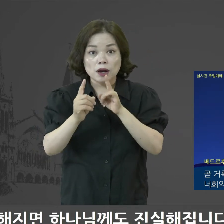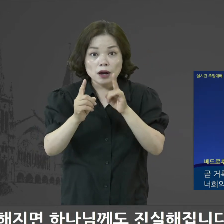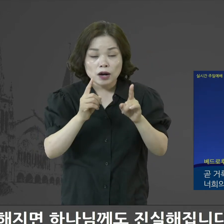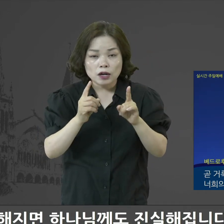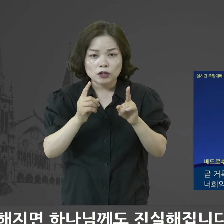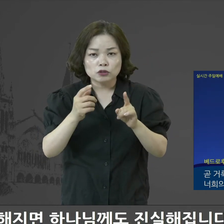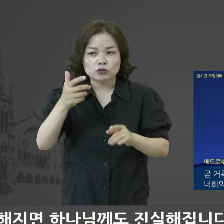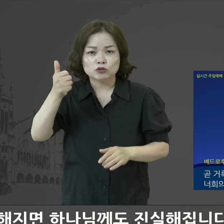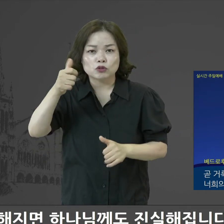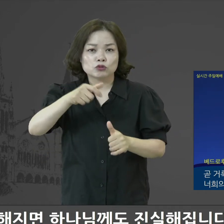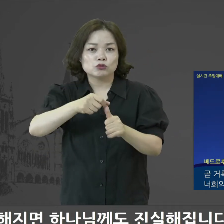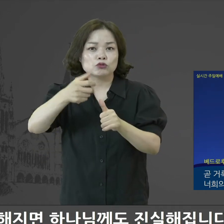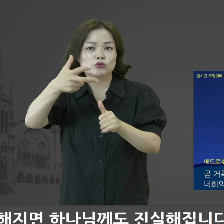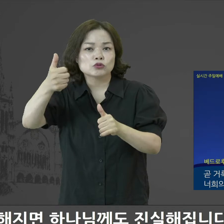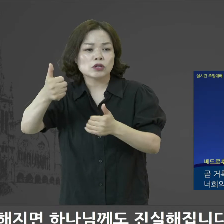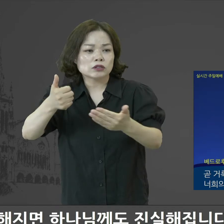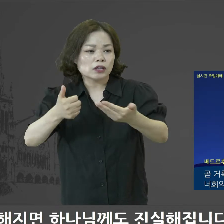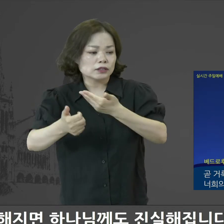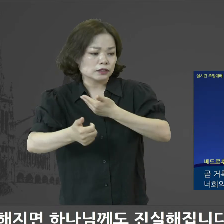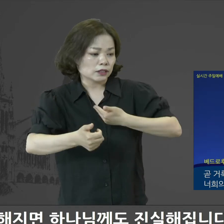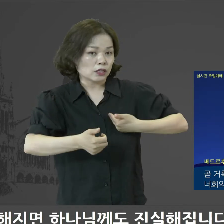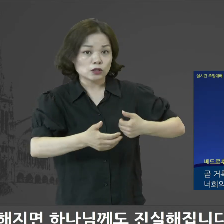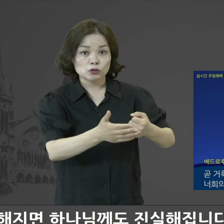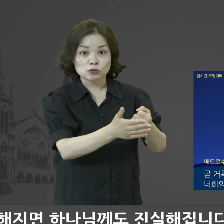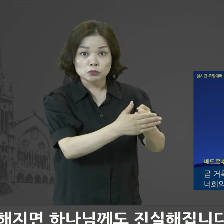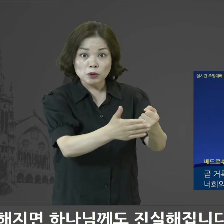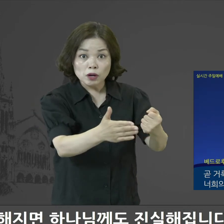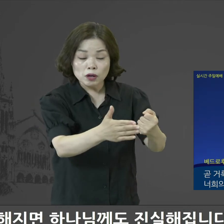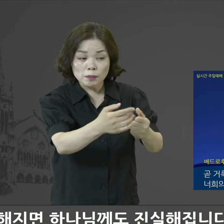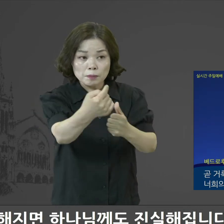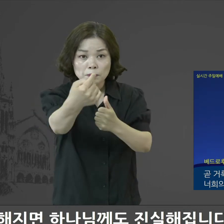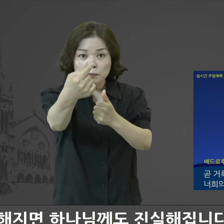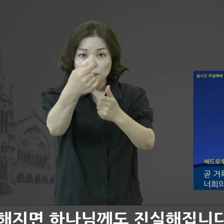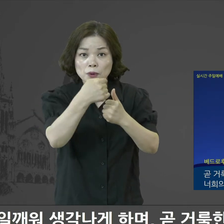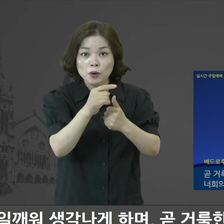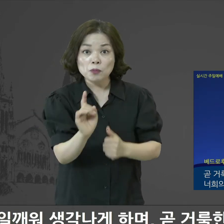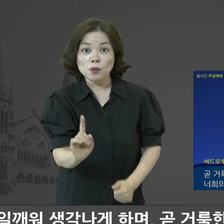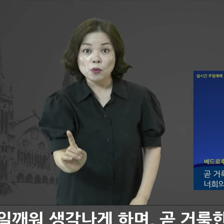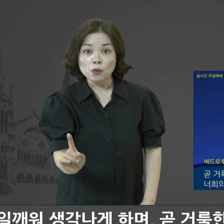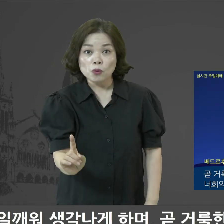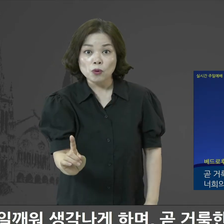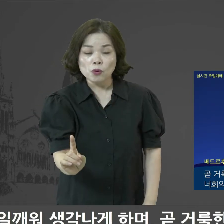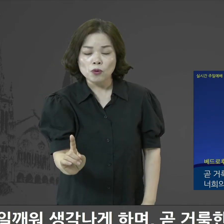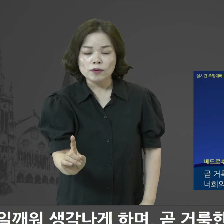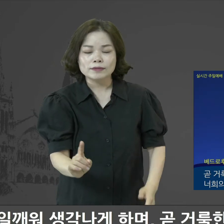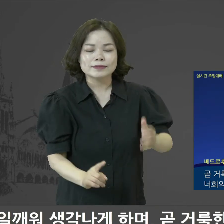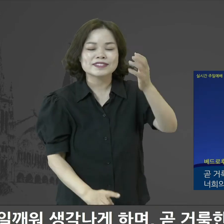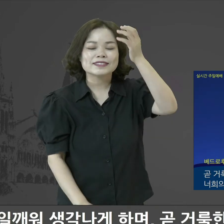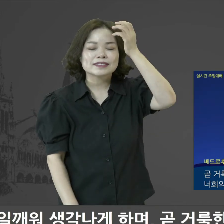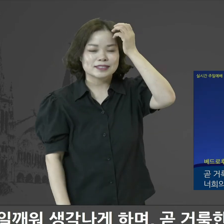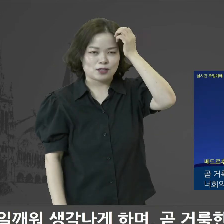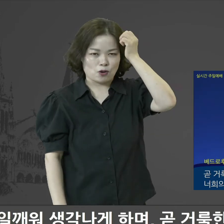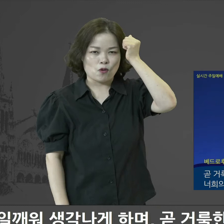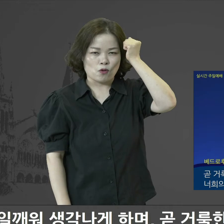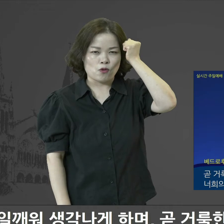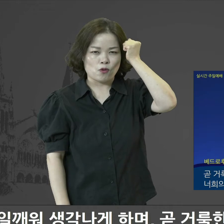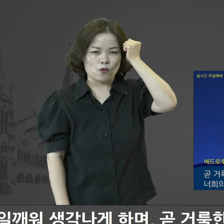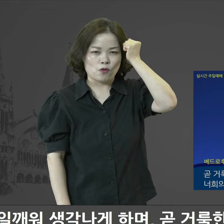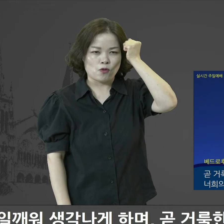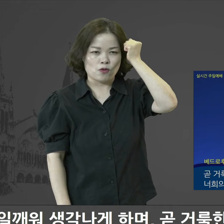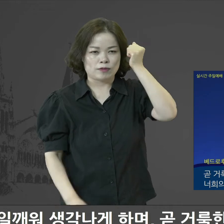말씀과 주 되신 구주께서 너희의 사도들로 말미암아 명하신 것을 어떻게? 기억나게